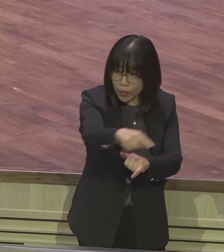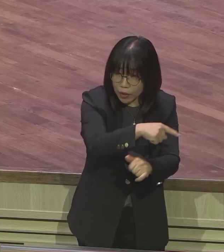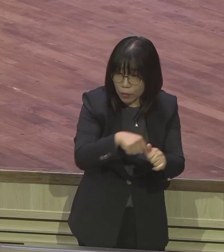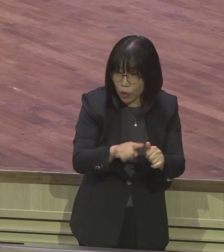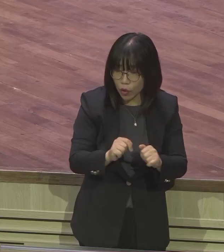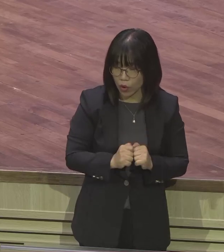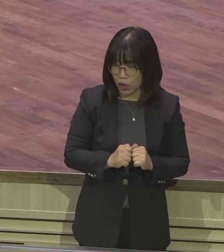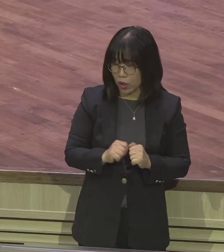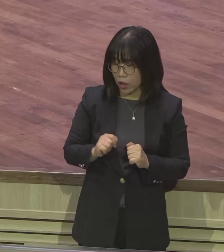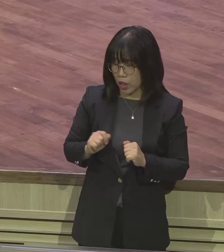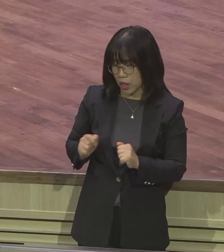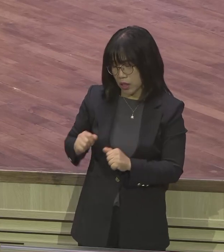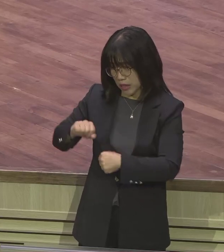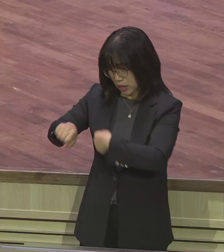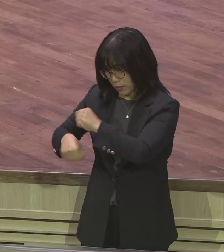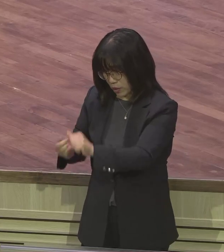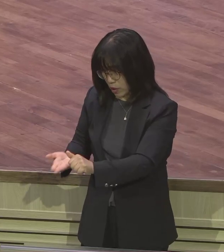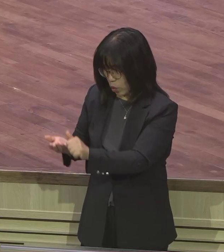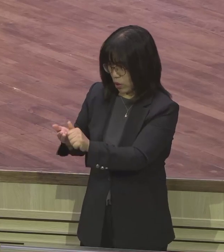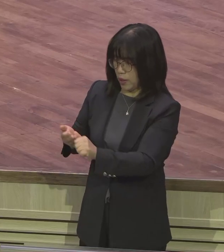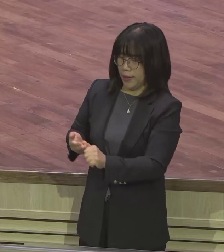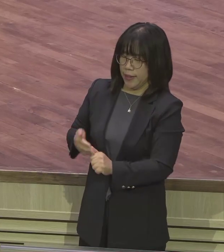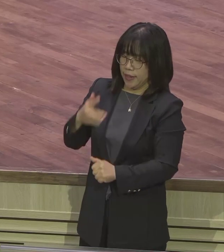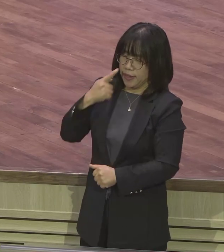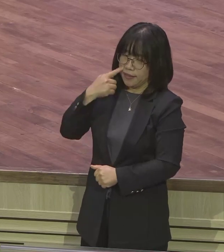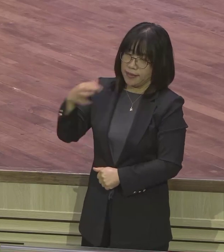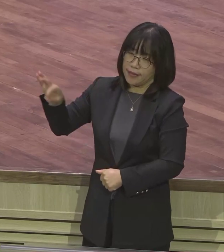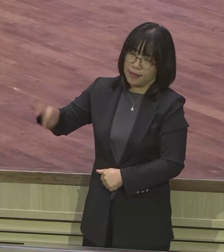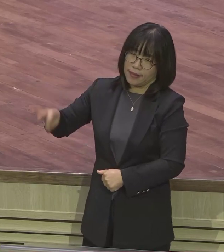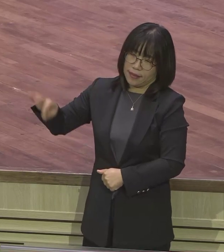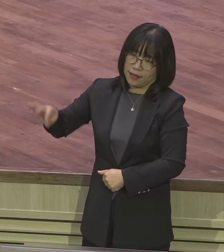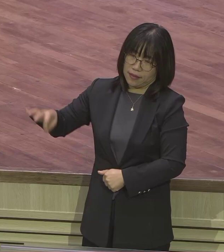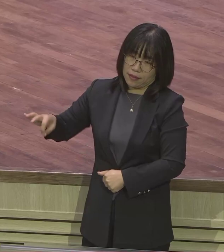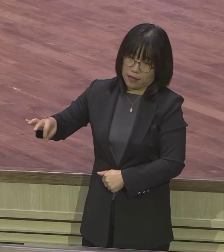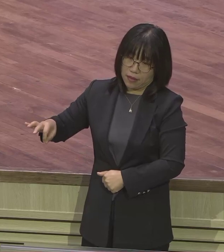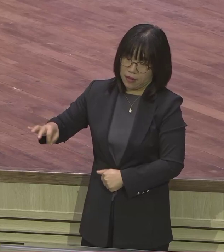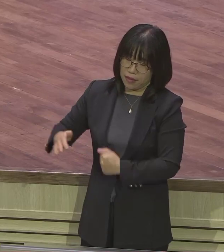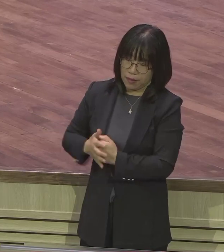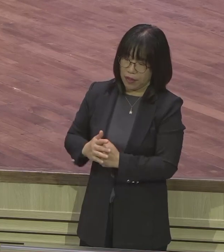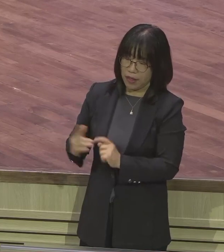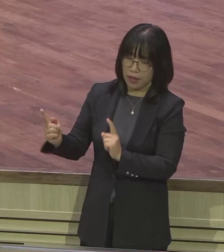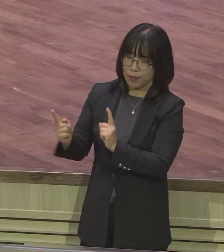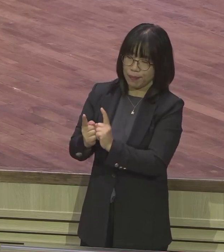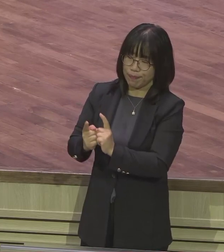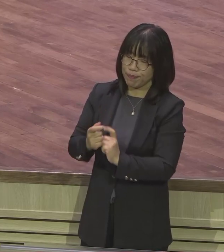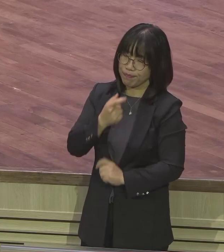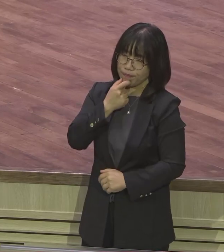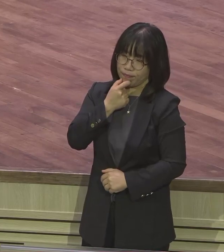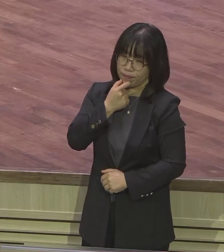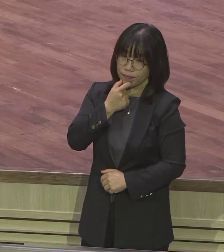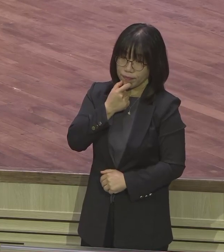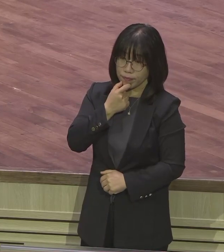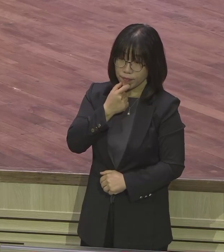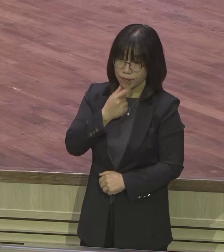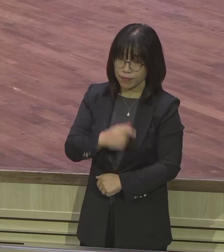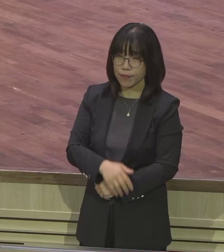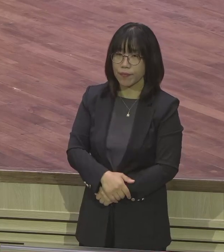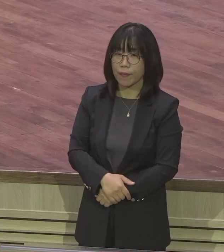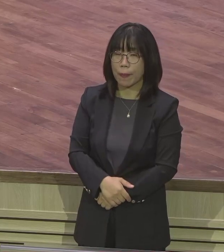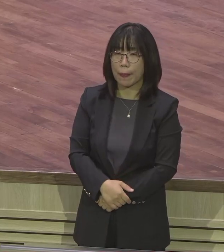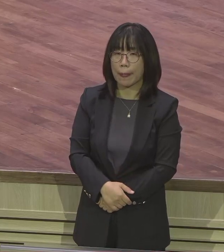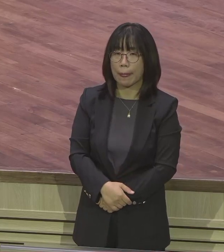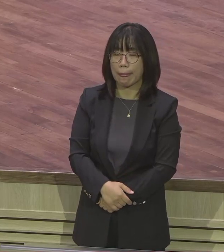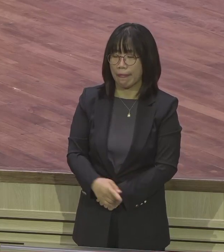목축업을 한다, 짐승을 키운다. 그건 아주 천한 직업이에요. 상종도 하지 않을 정도로. 그